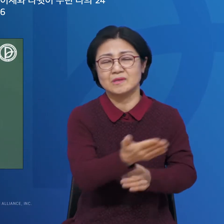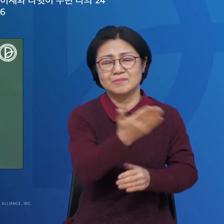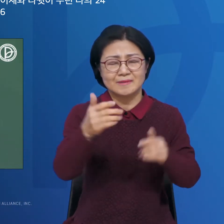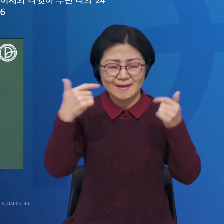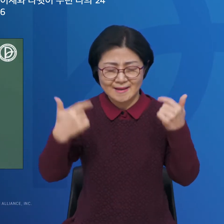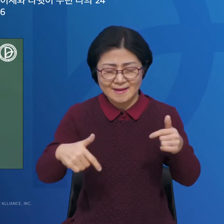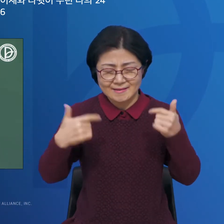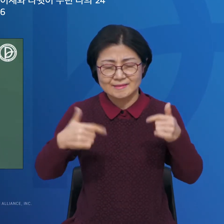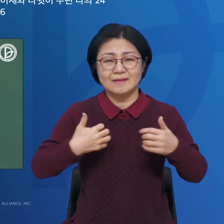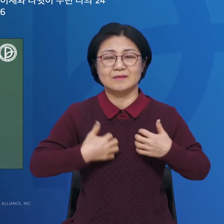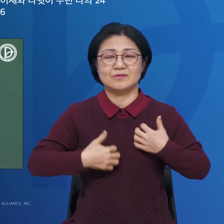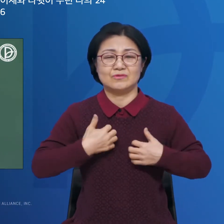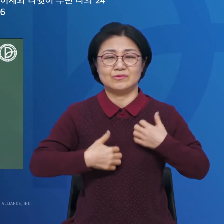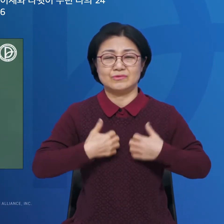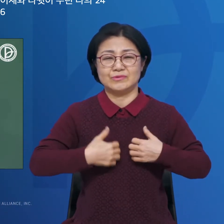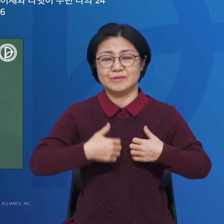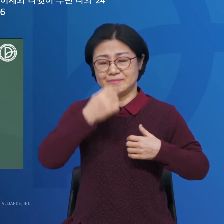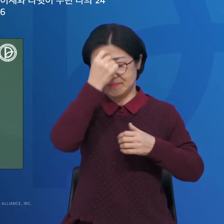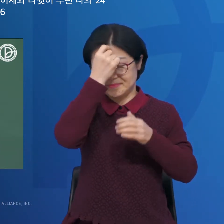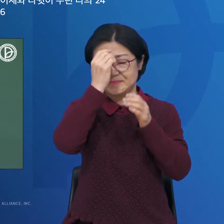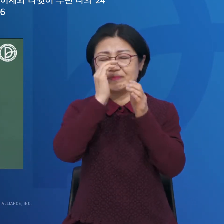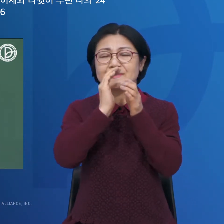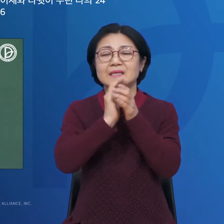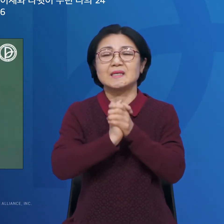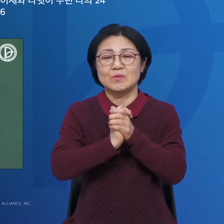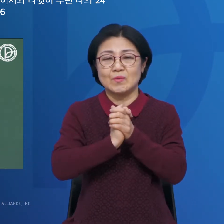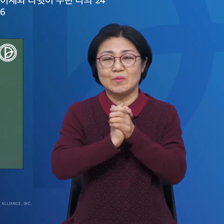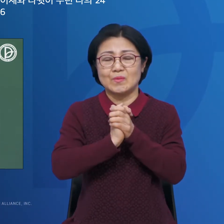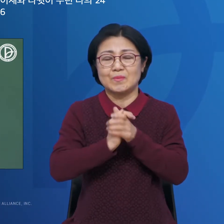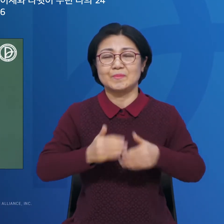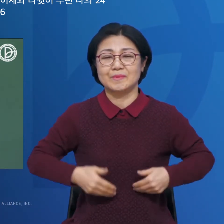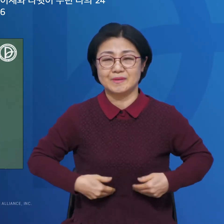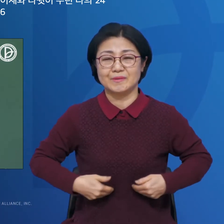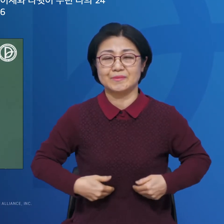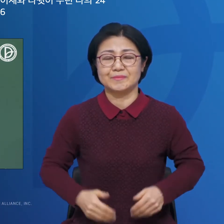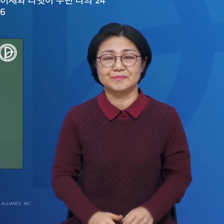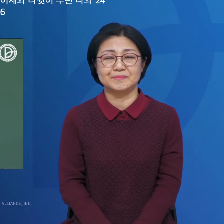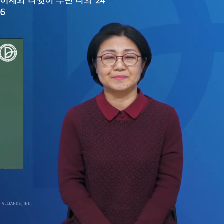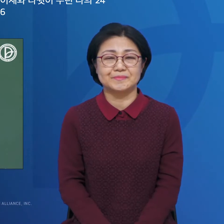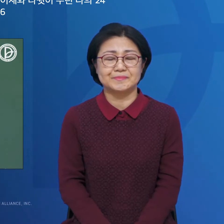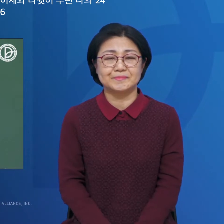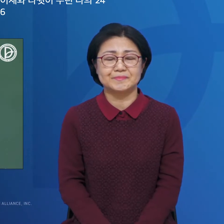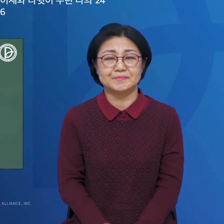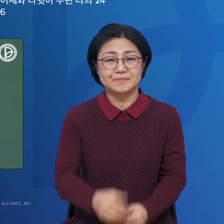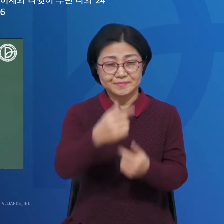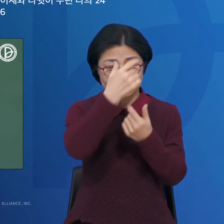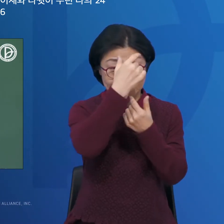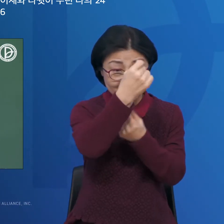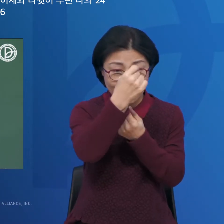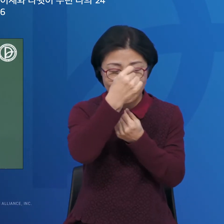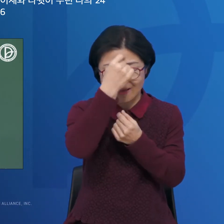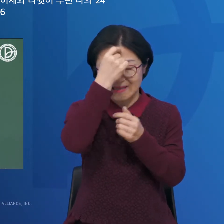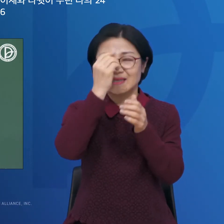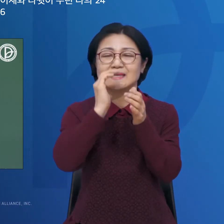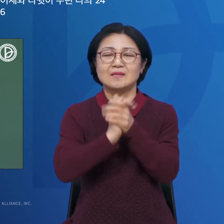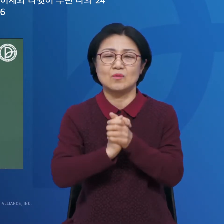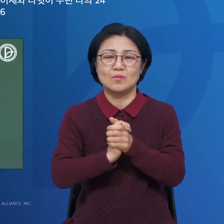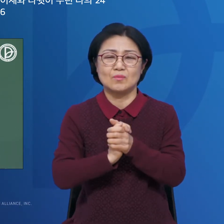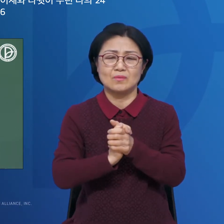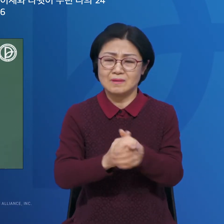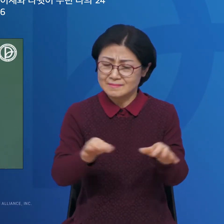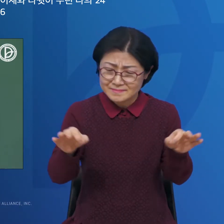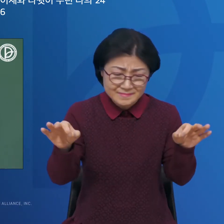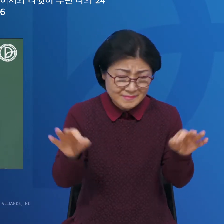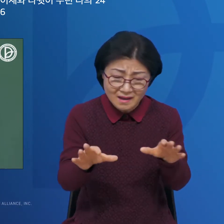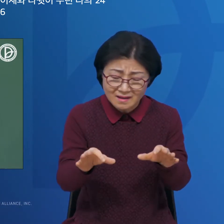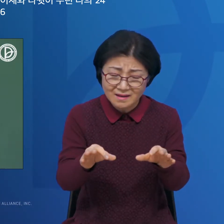요걸 보고 정시기도라 이렇게 합니다. We call this scheduled prayer. 뭐 시간이 짧아도 괜찮고요. 하루에 한 번 해도 괜찮아요. And so